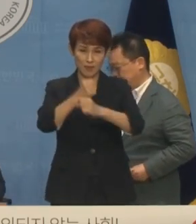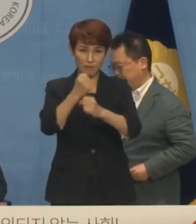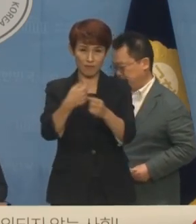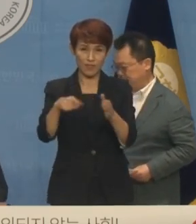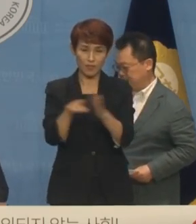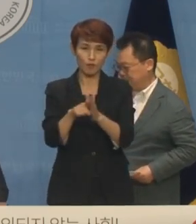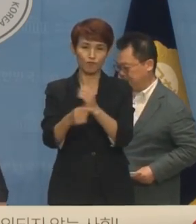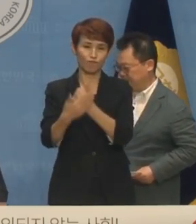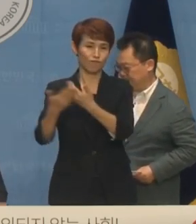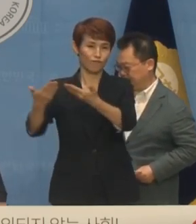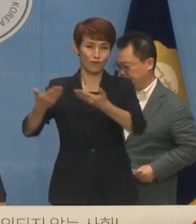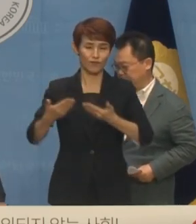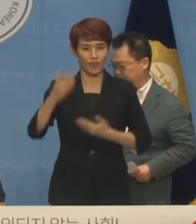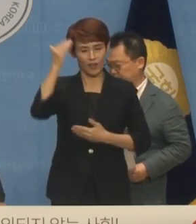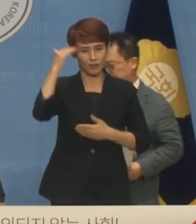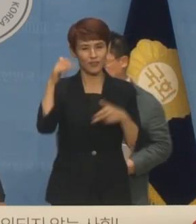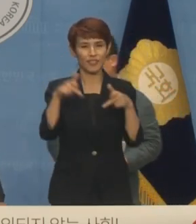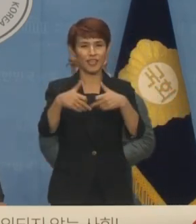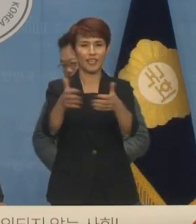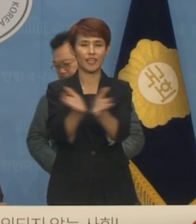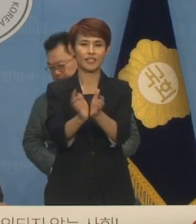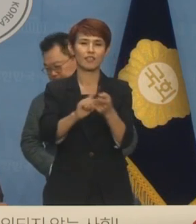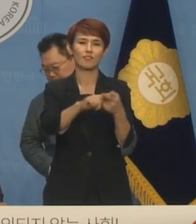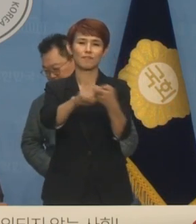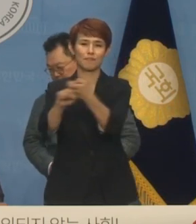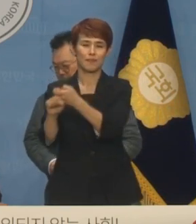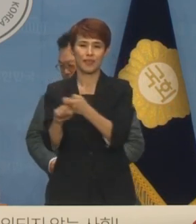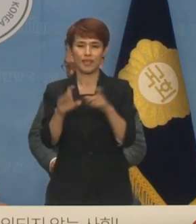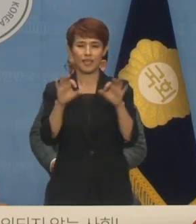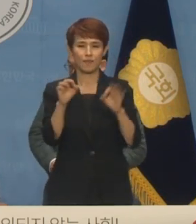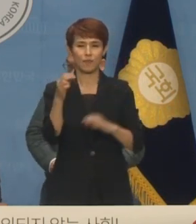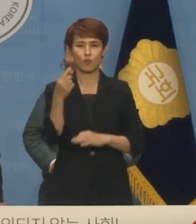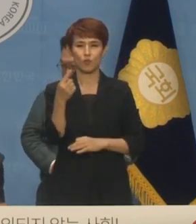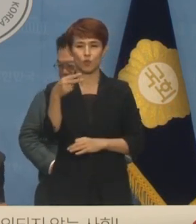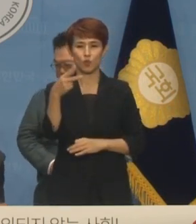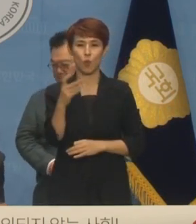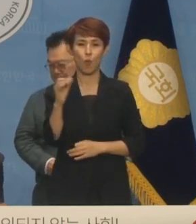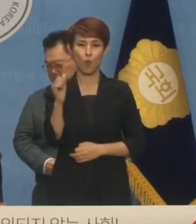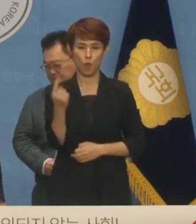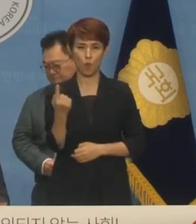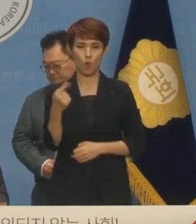주신 한국장애인단체 총연맹 김동호 정책위원장님과